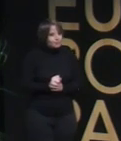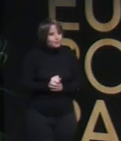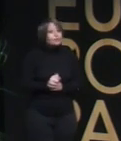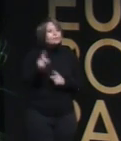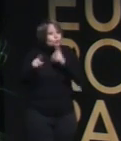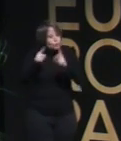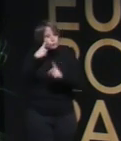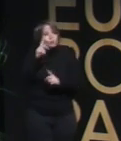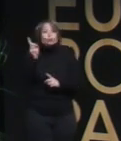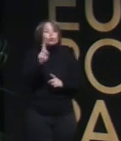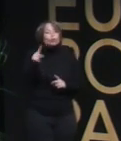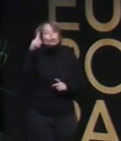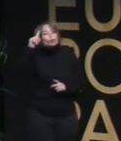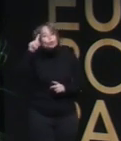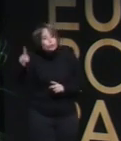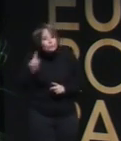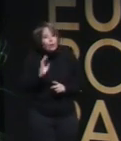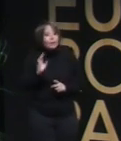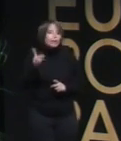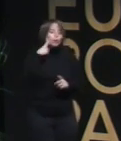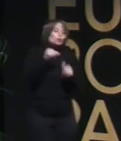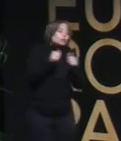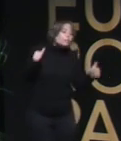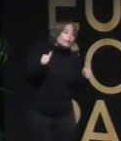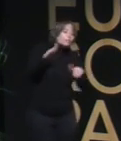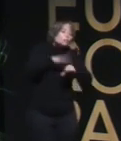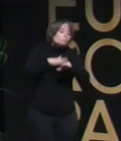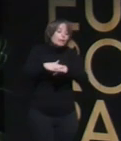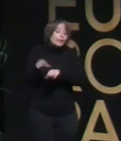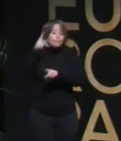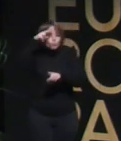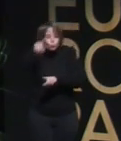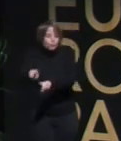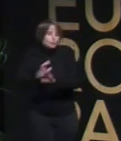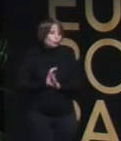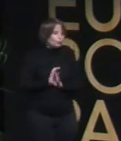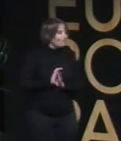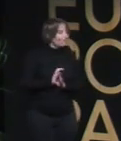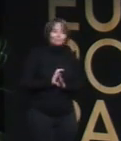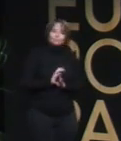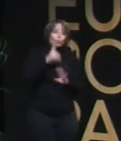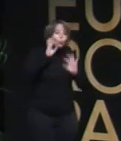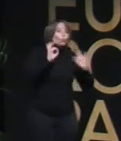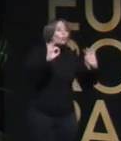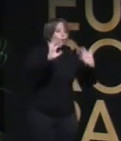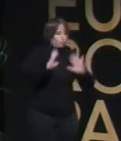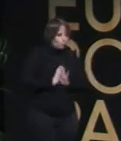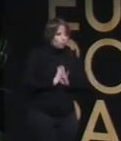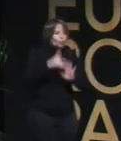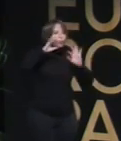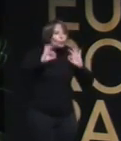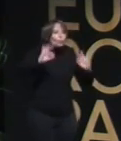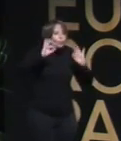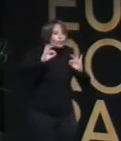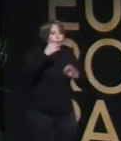diapositiva de esto. No, no, es que no nos separamos por los niños. No, es que no le contamos para no preocuparle. No, es que... Cuidado con todo eso. Cuidado con todo eso porque